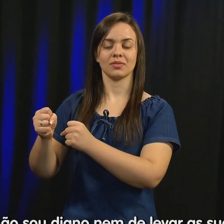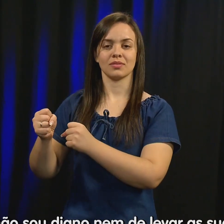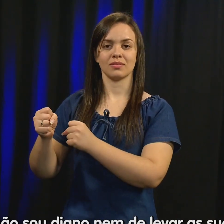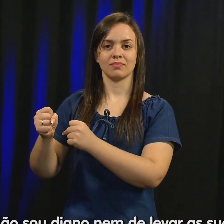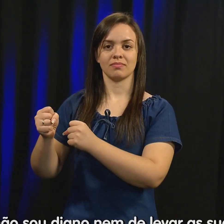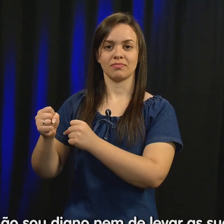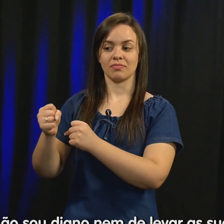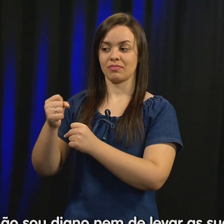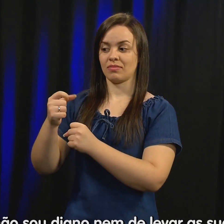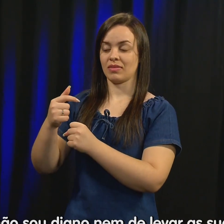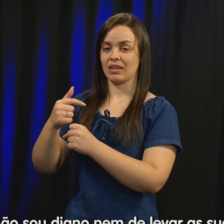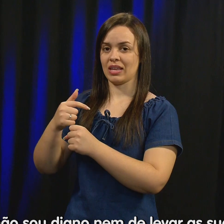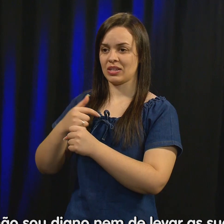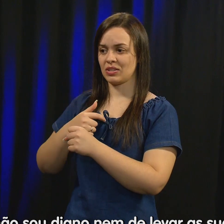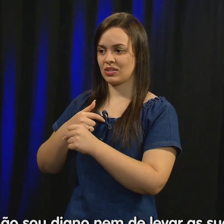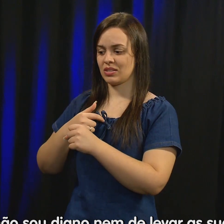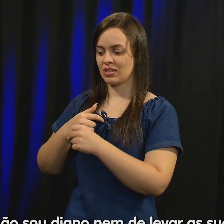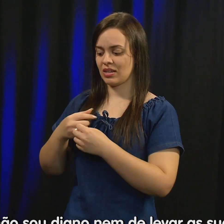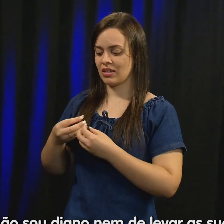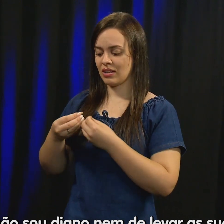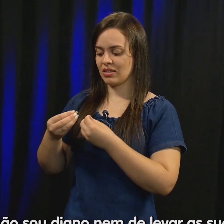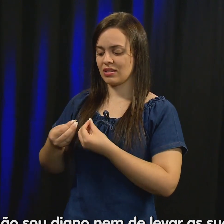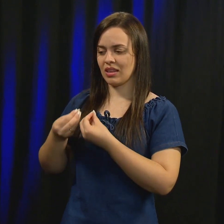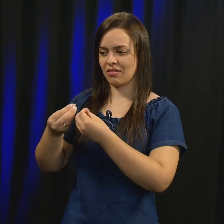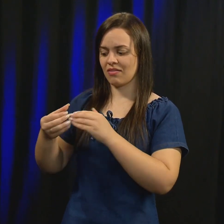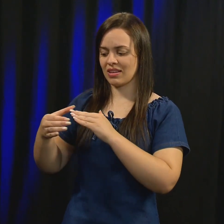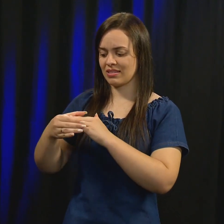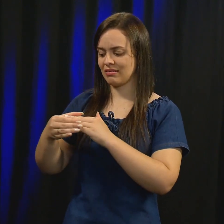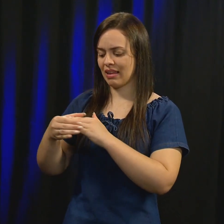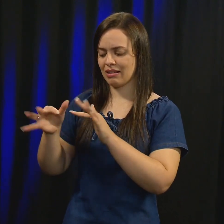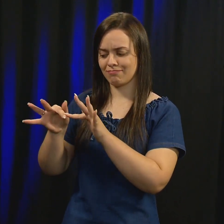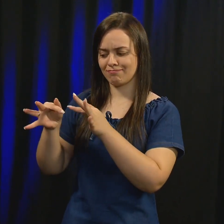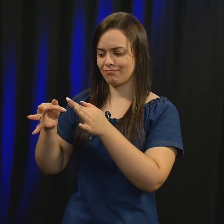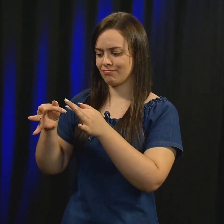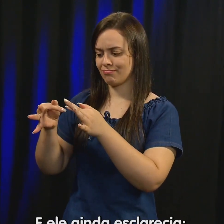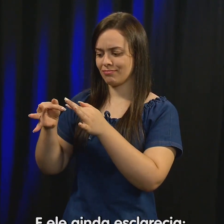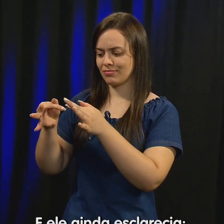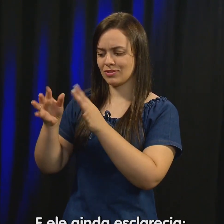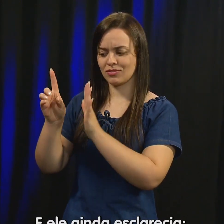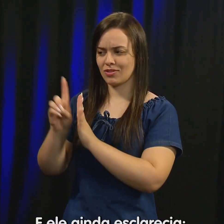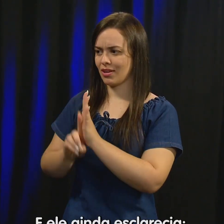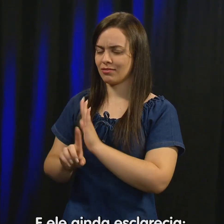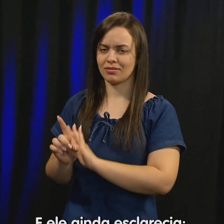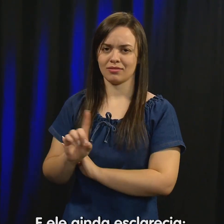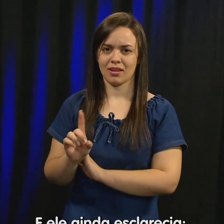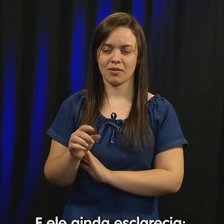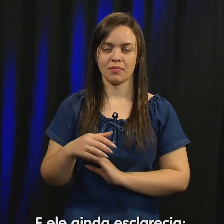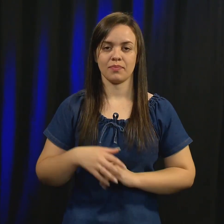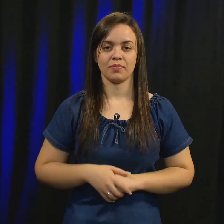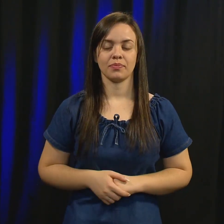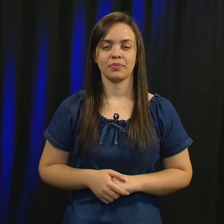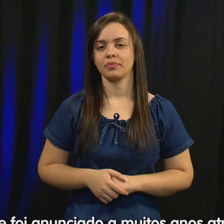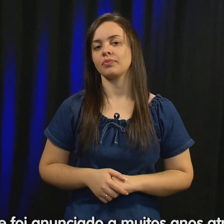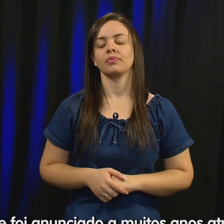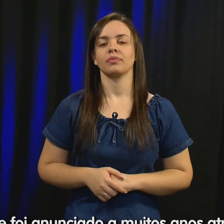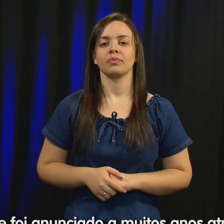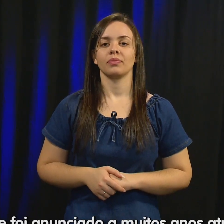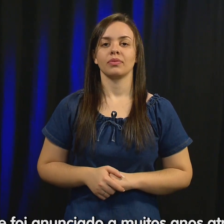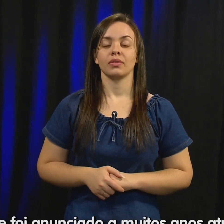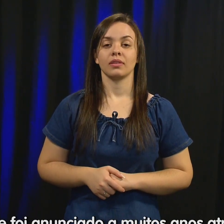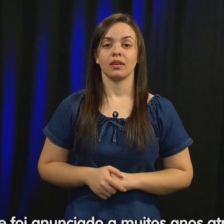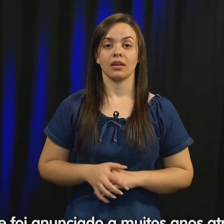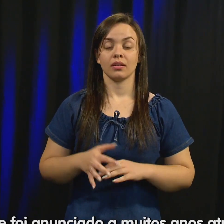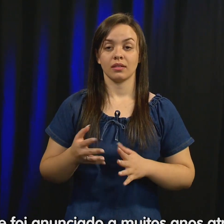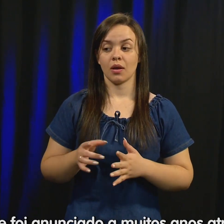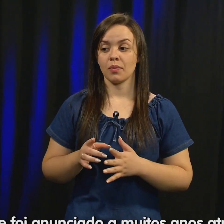eu não sou digno nem de levar as suas sandálias. E ele ainda esclarecia. Este